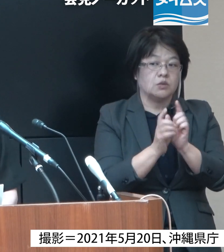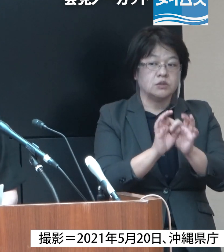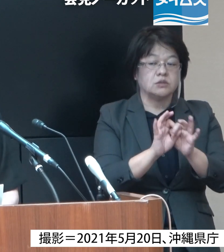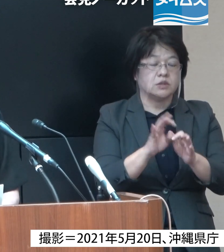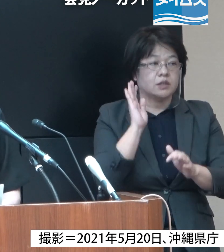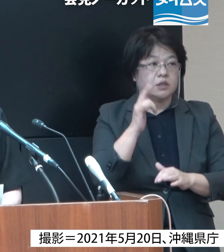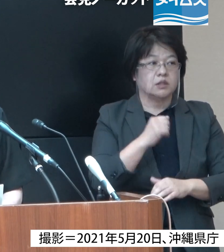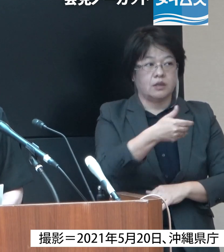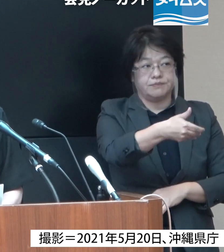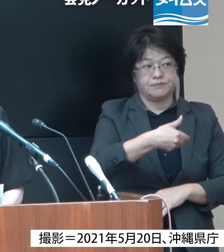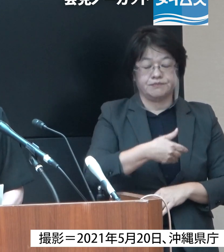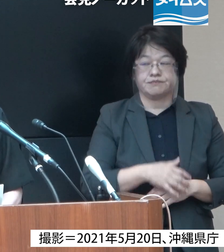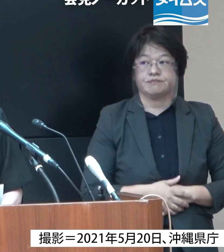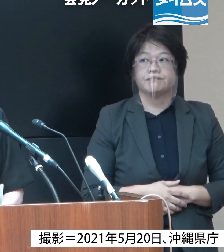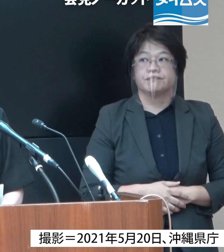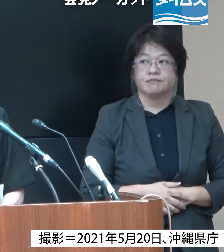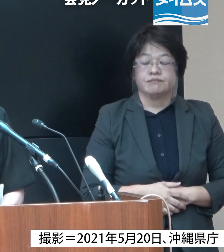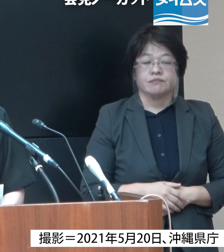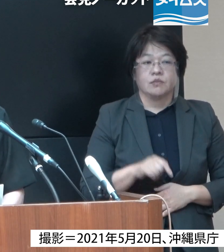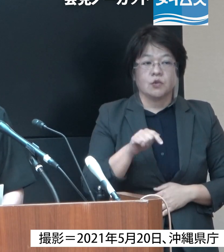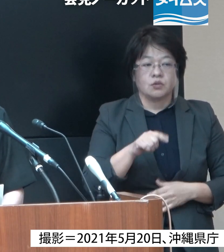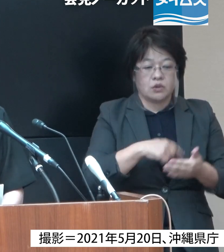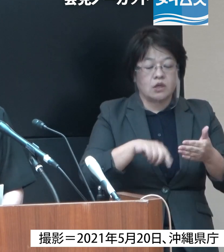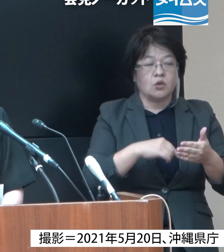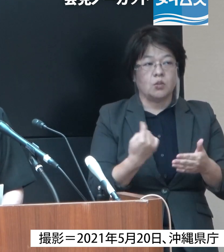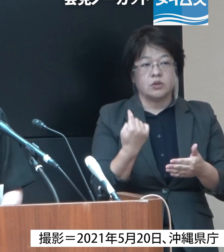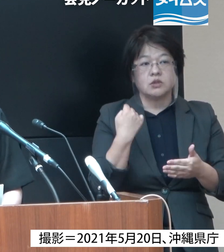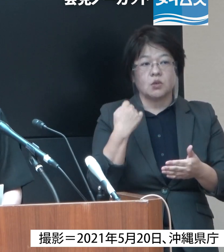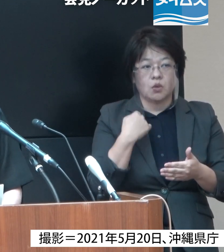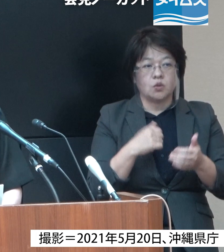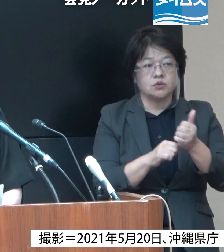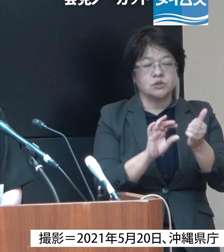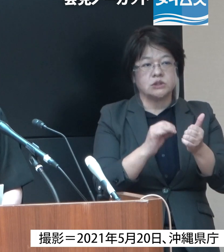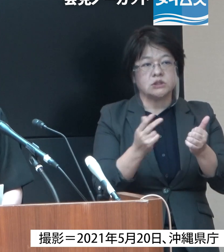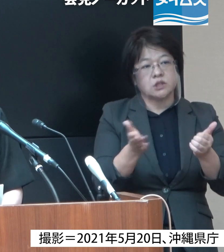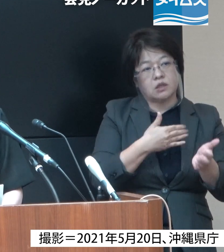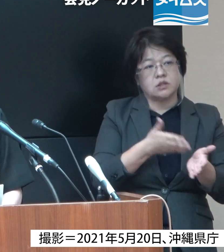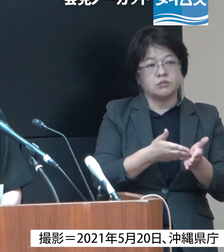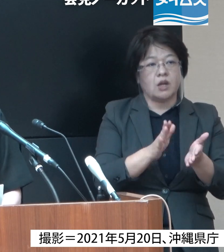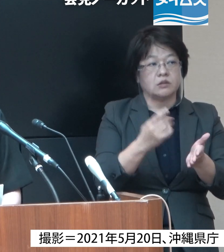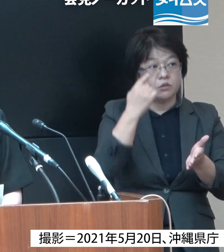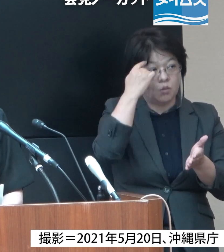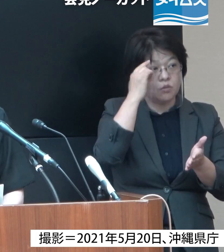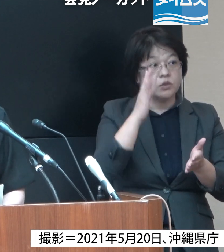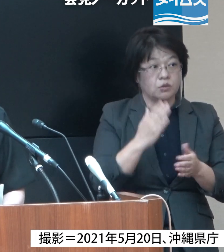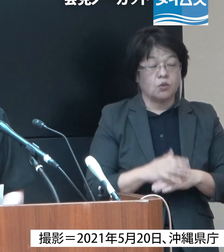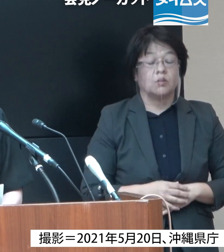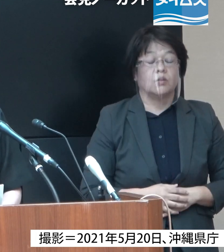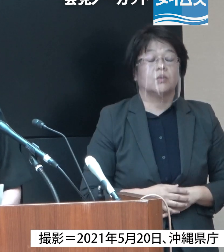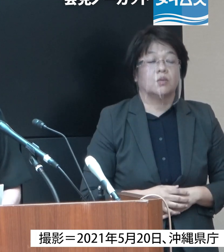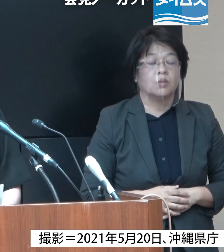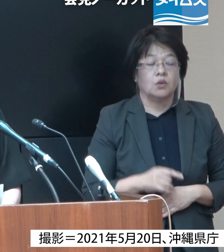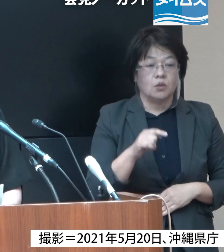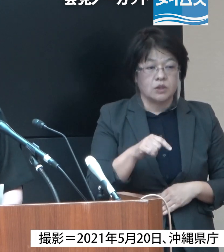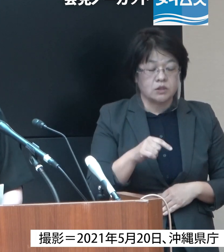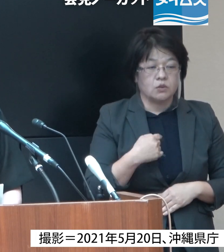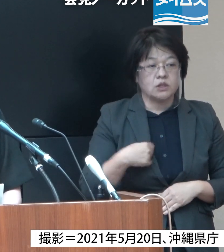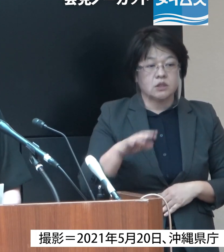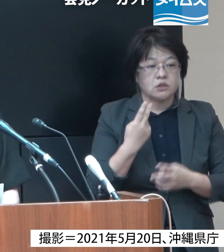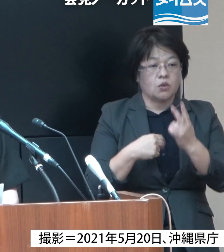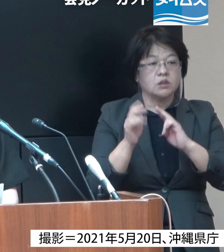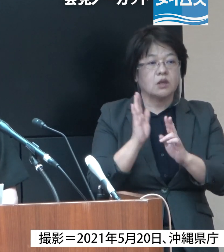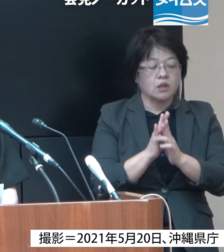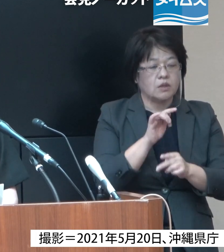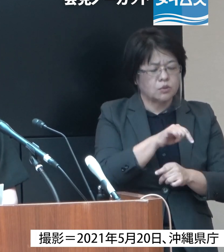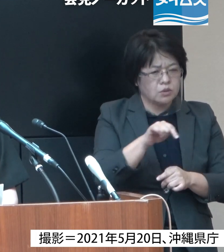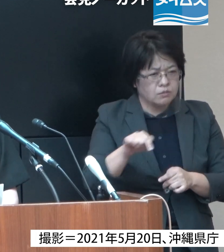県の対応に関してどういうふうに受け止めていらっしゃいますか。 これも昨日ジャハノフ知事からおそらく話があったのではないかと思いますが、我々はその都度、業界の方々